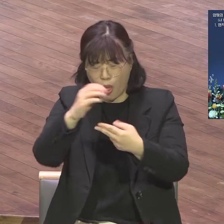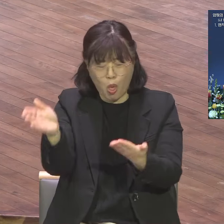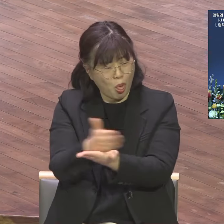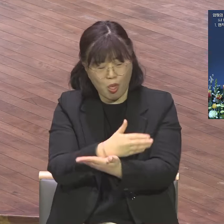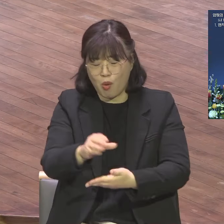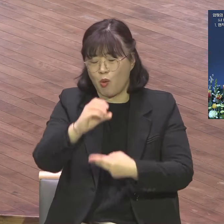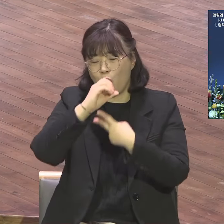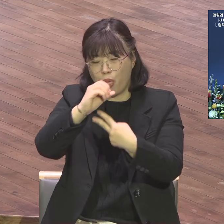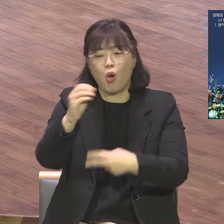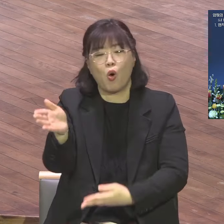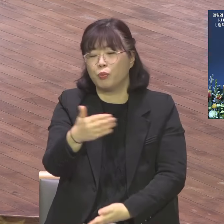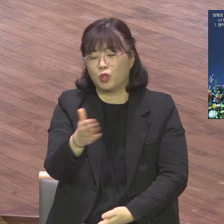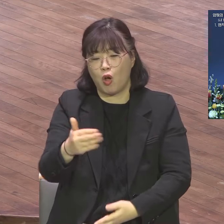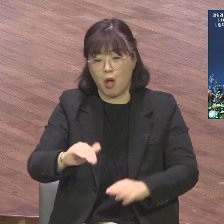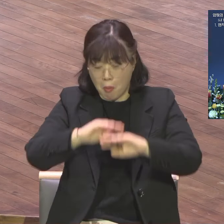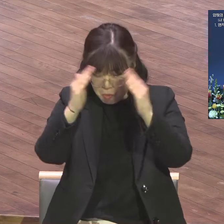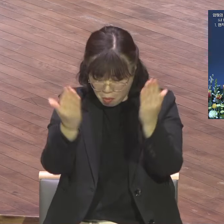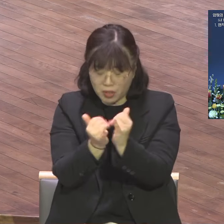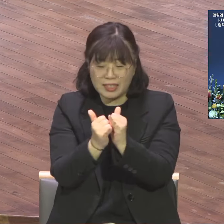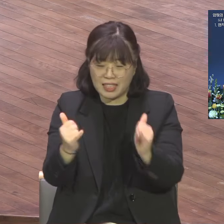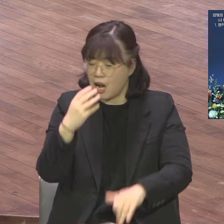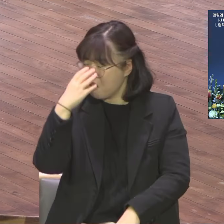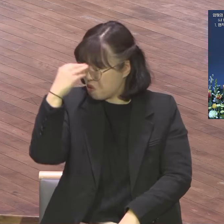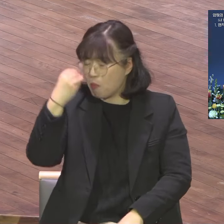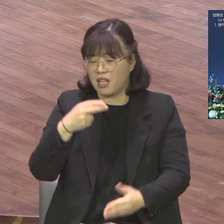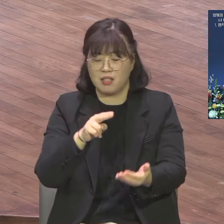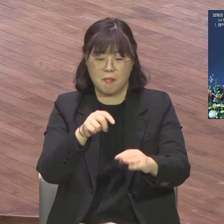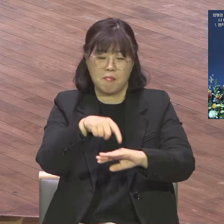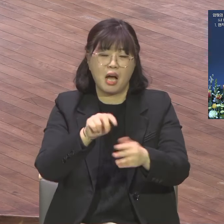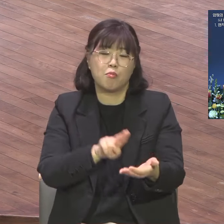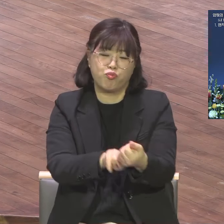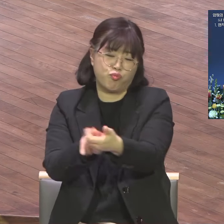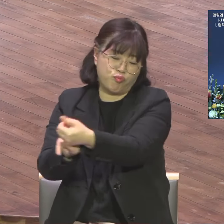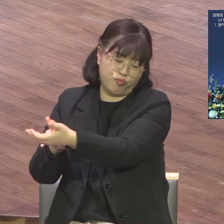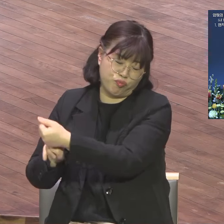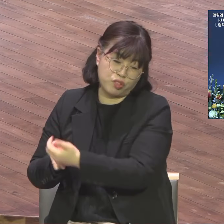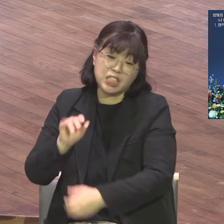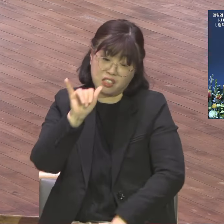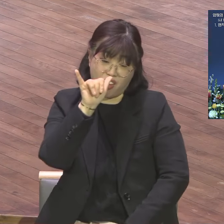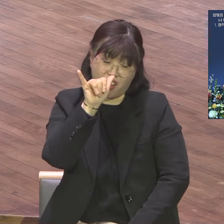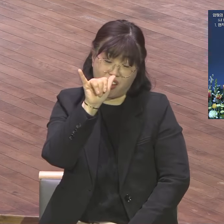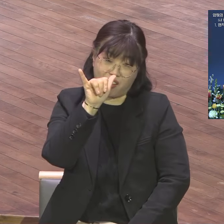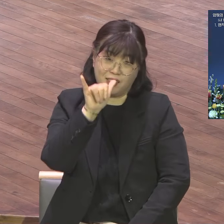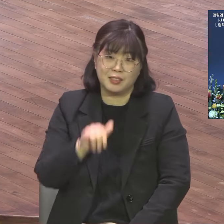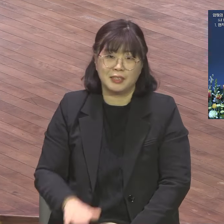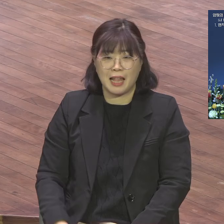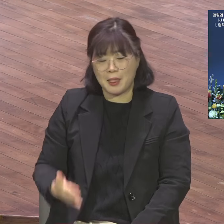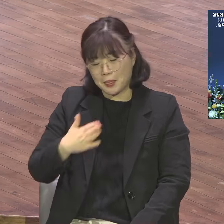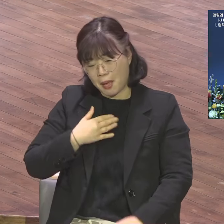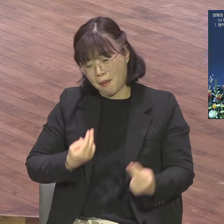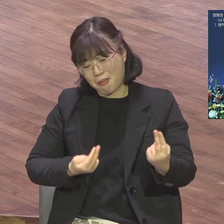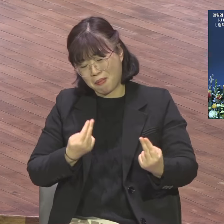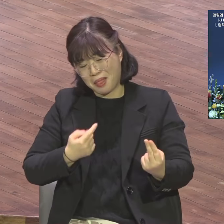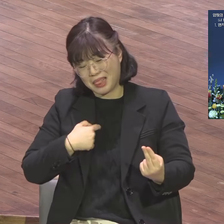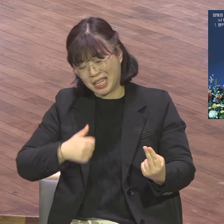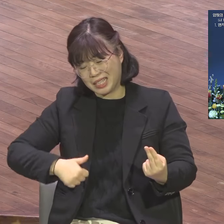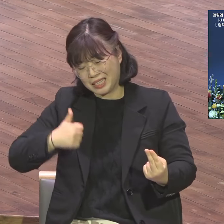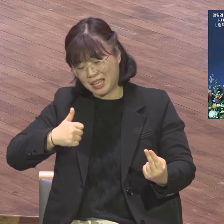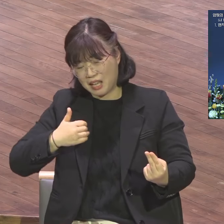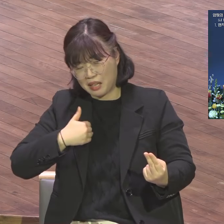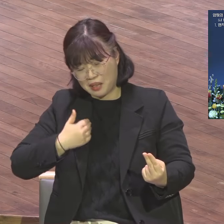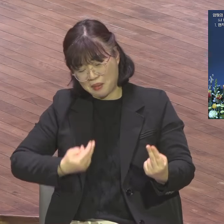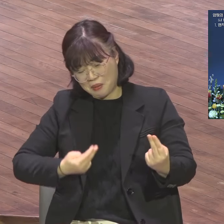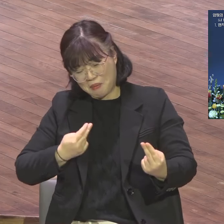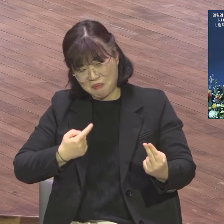있겠지만 교만에 꽉 차는 사람도 있어요. 교만. 내가 남들보다 나 남들 안 보는 난 보는 눈이